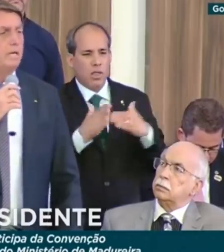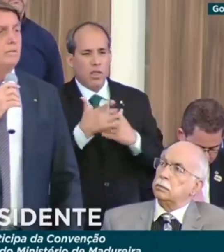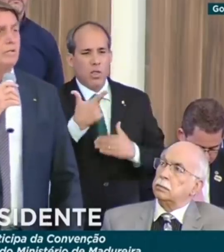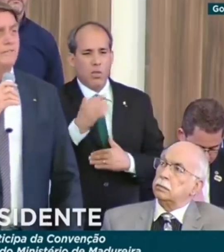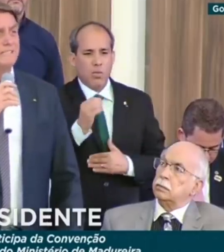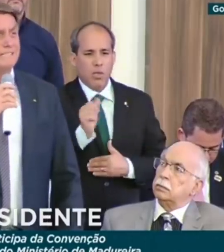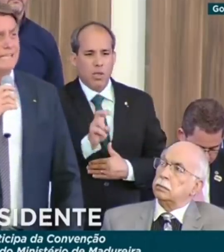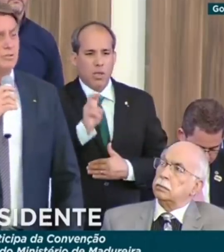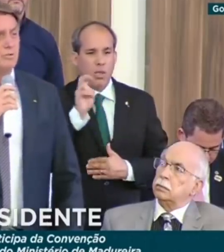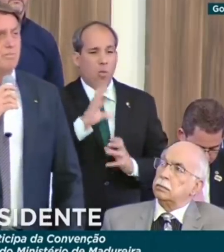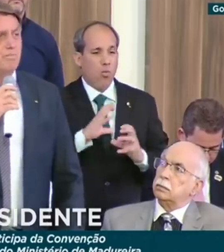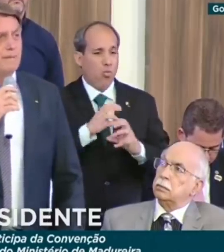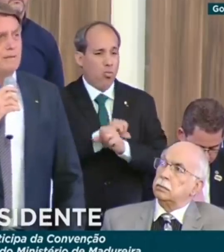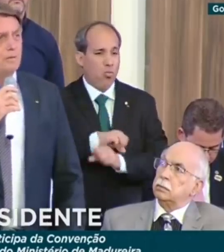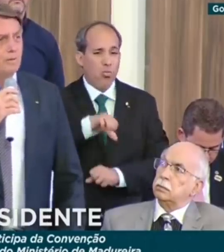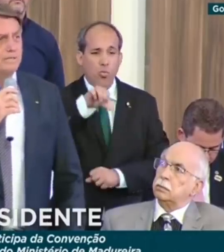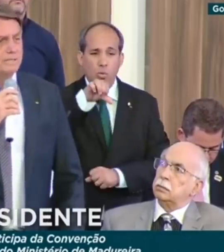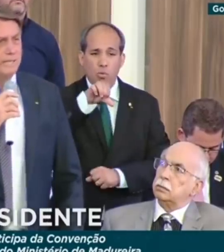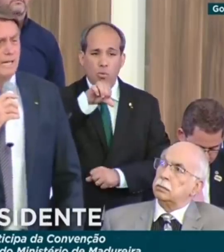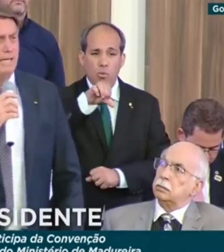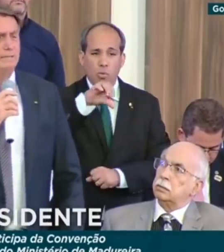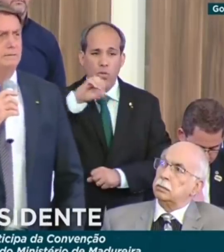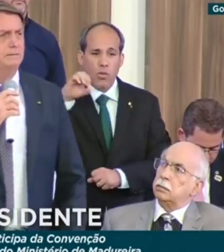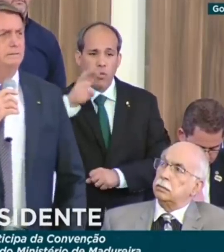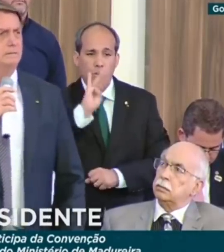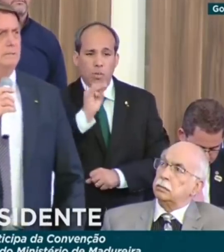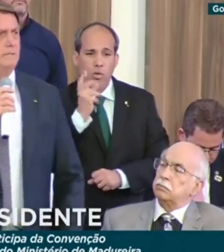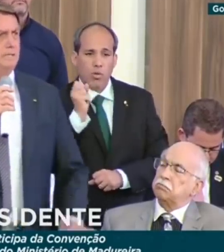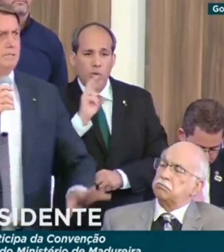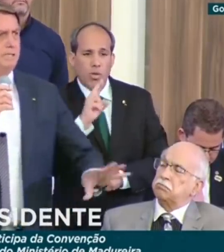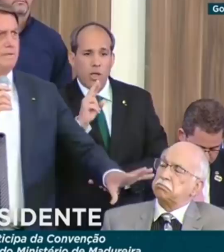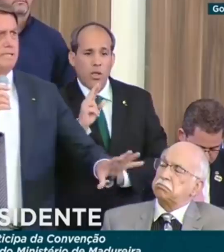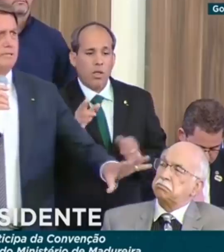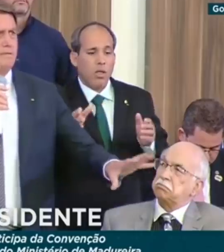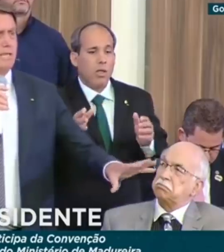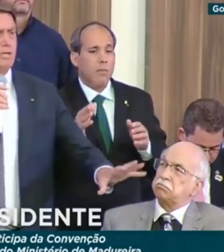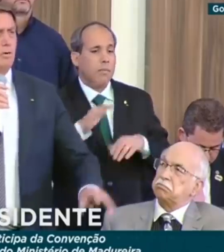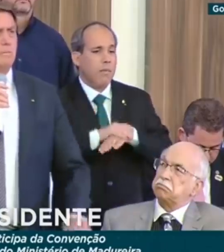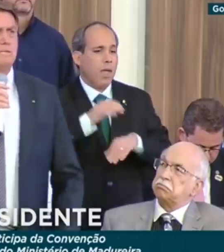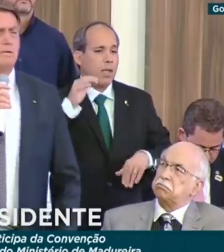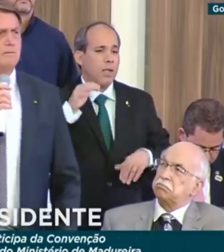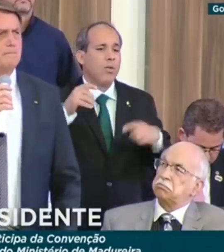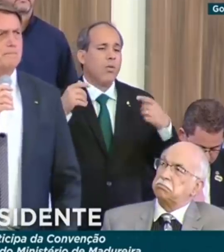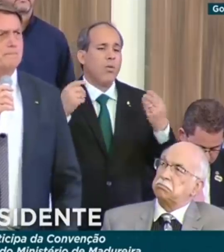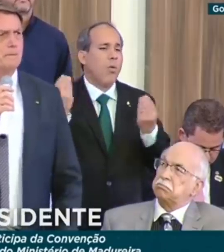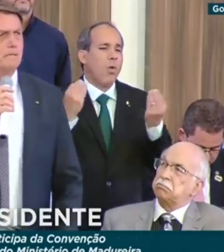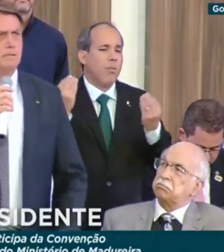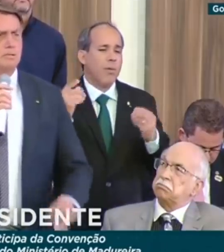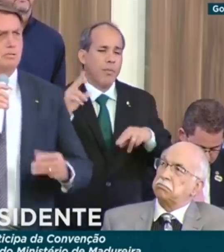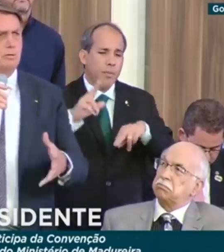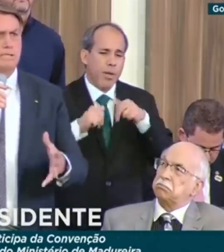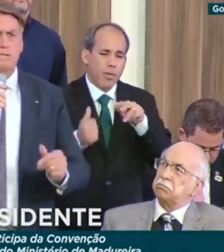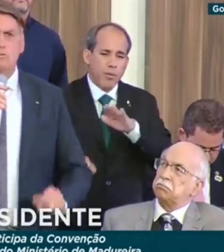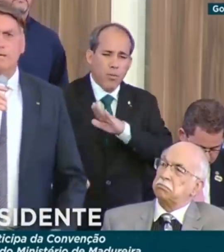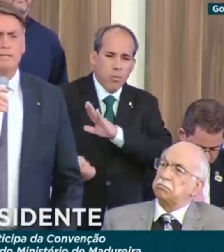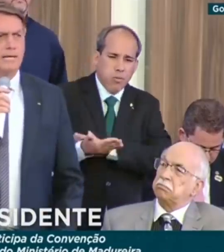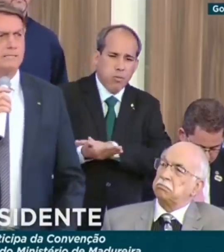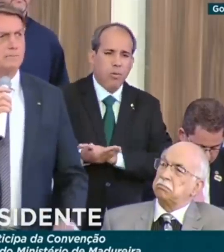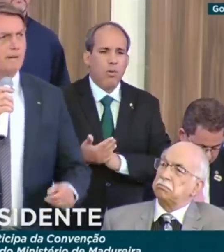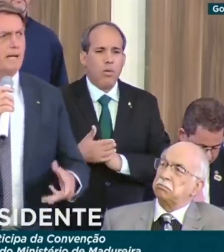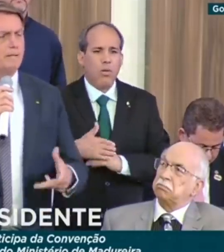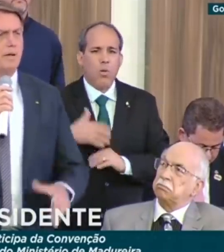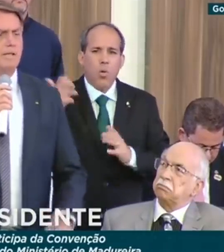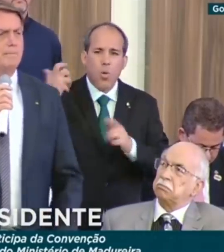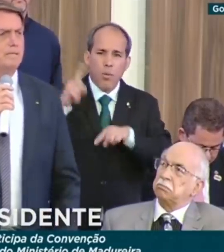de 900 bilhões de reais. Dívida que vinha de corrupção, de sondas